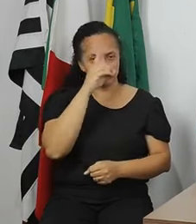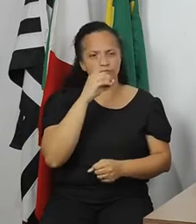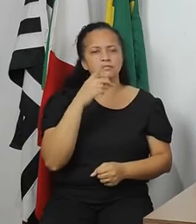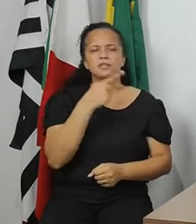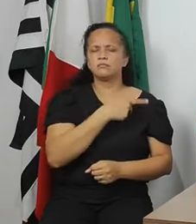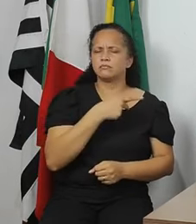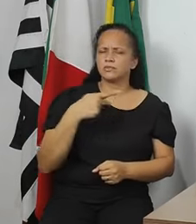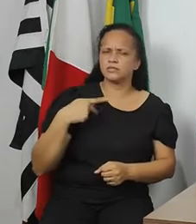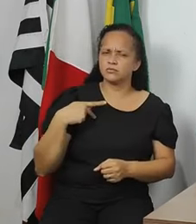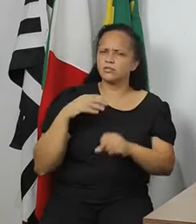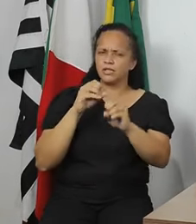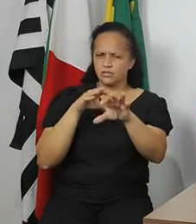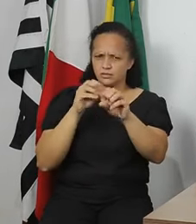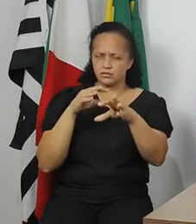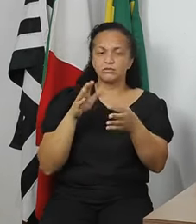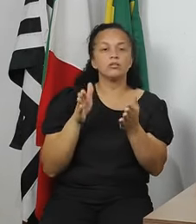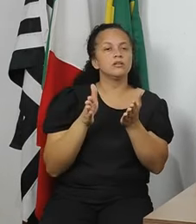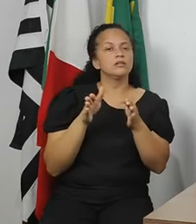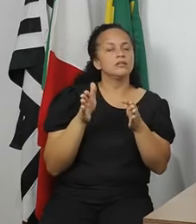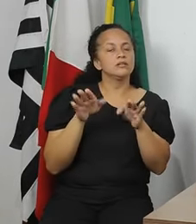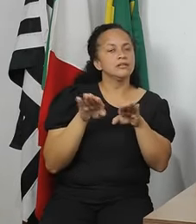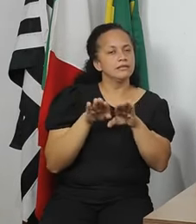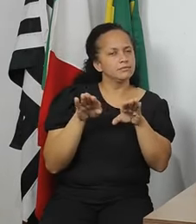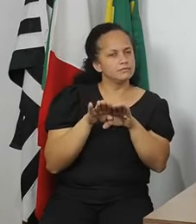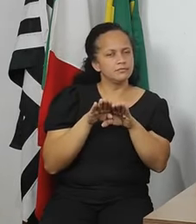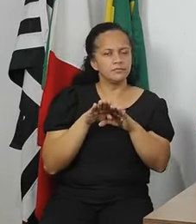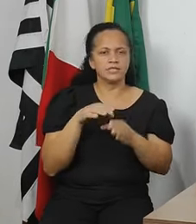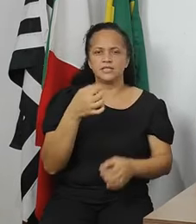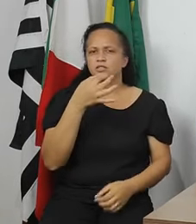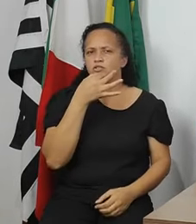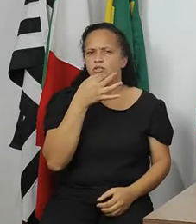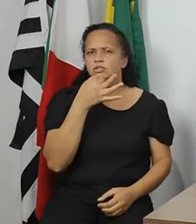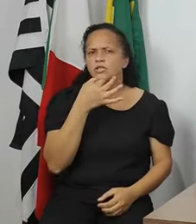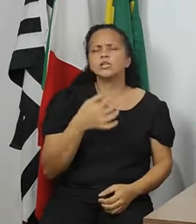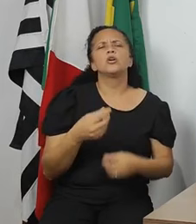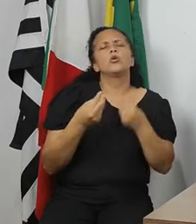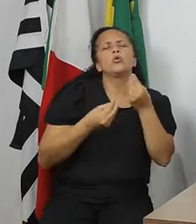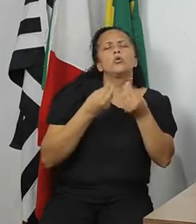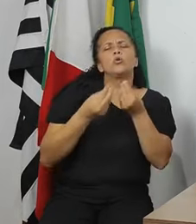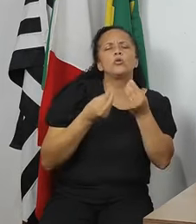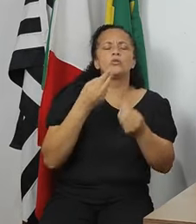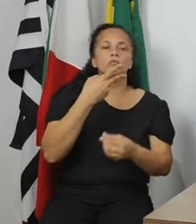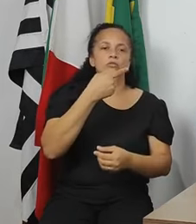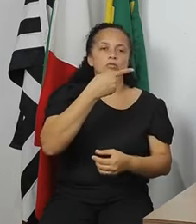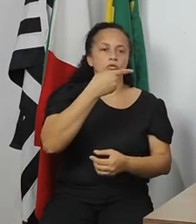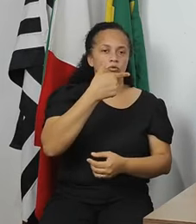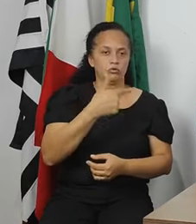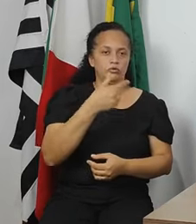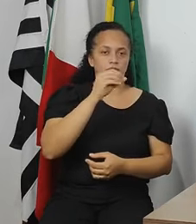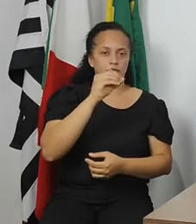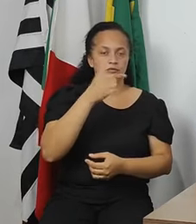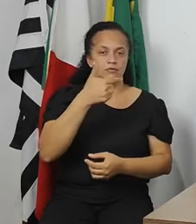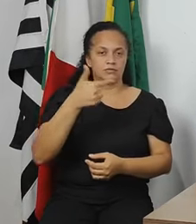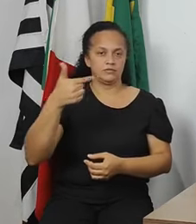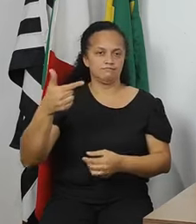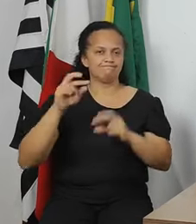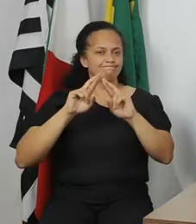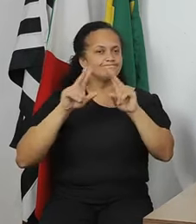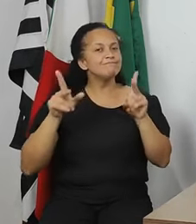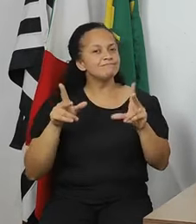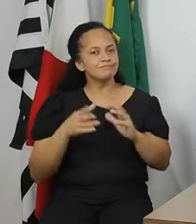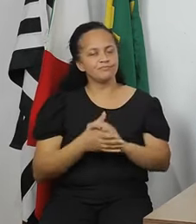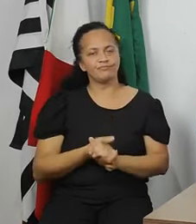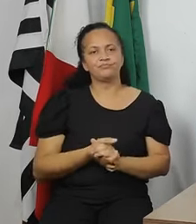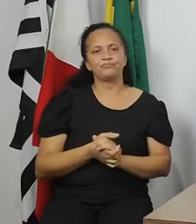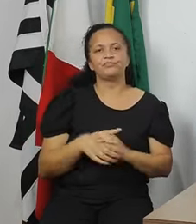algumas dicas de como a gente pode fazer um ano de 2022 diferente. Então, hoje, o tema da nossa mensagem passa muito por isso, né?